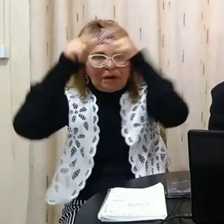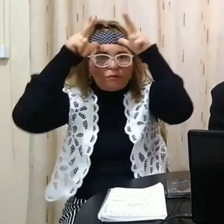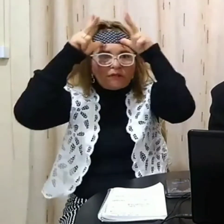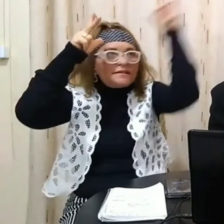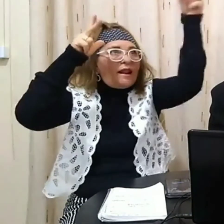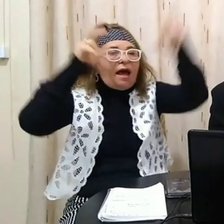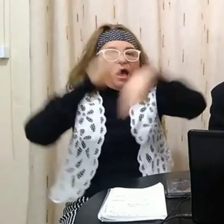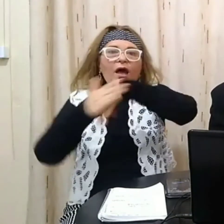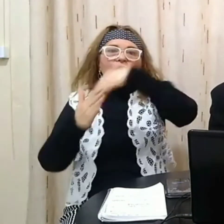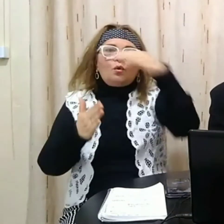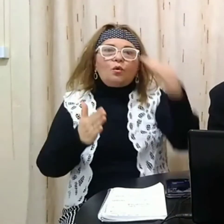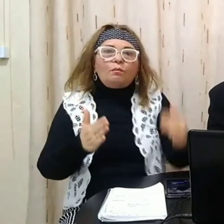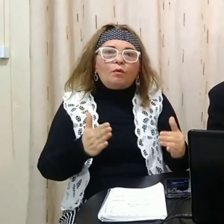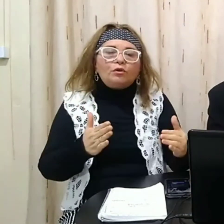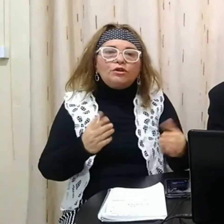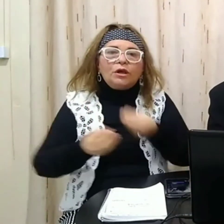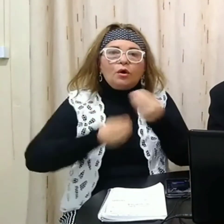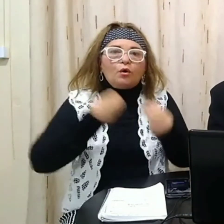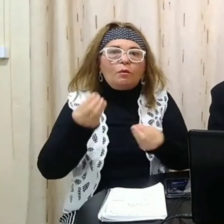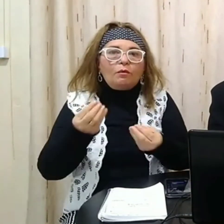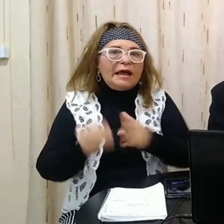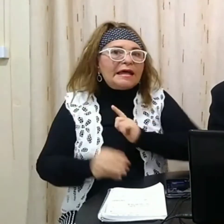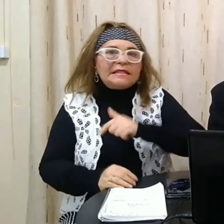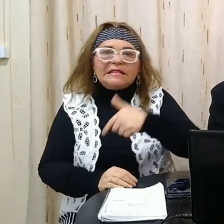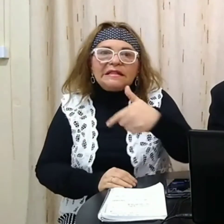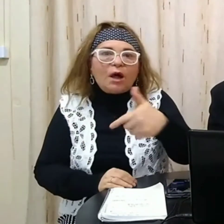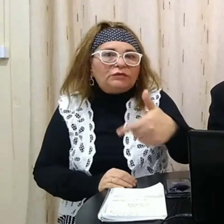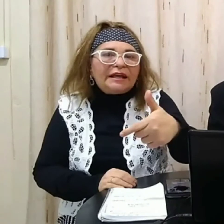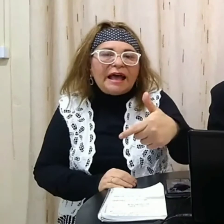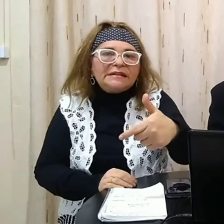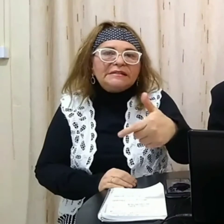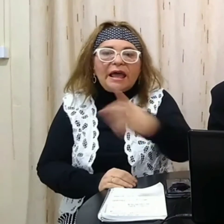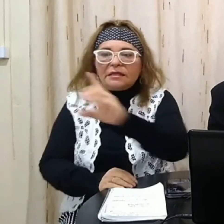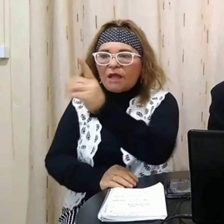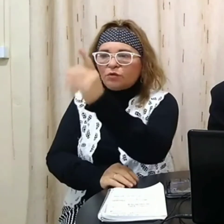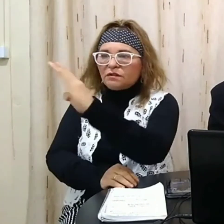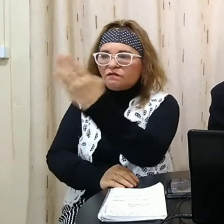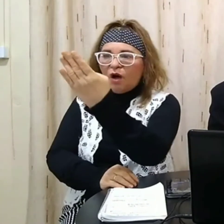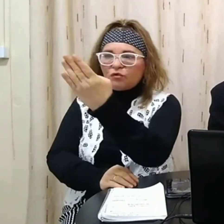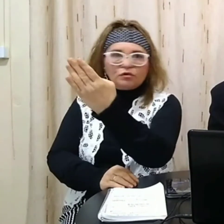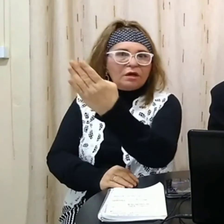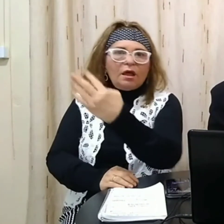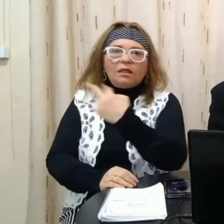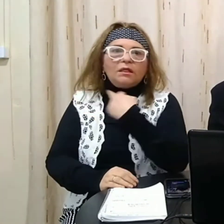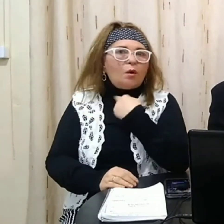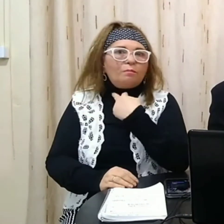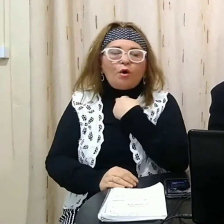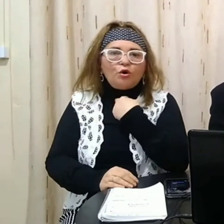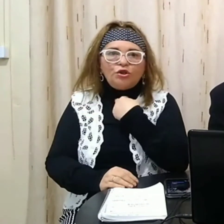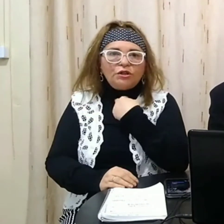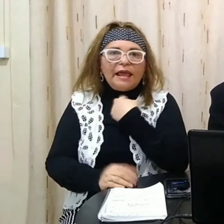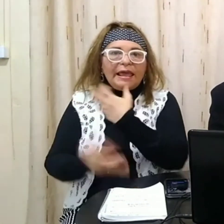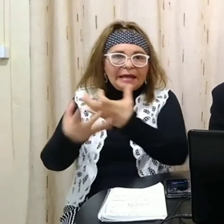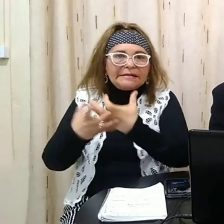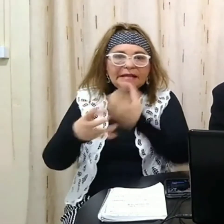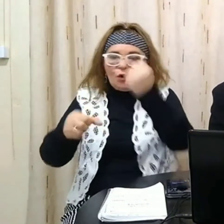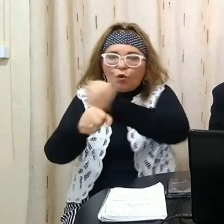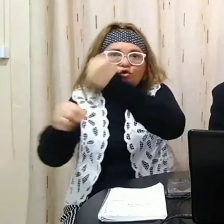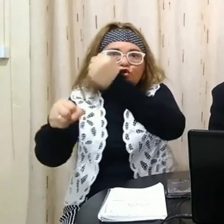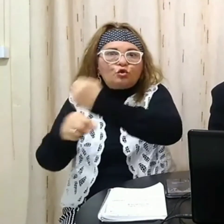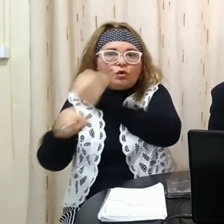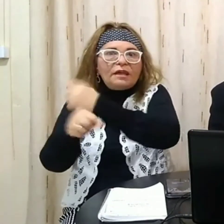monte. Não terás outros deuses diante de mim. Eles disseram: faze-nos deuses